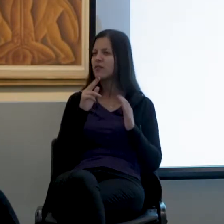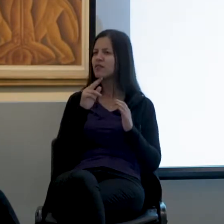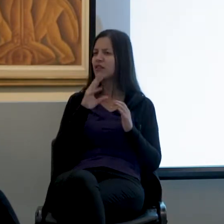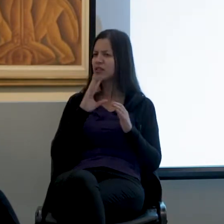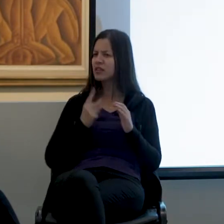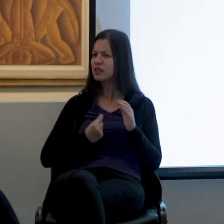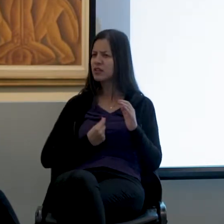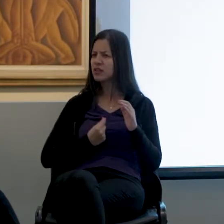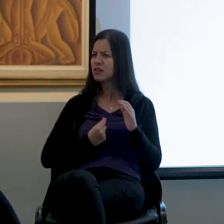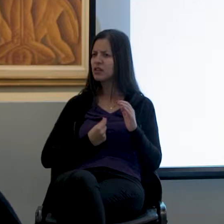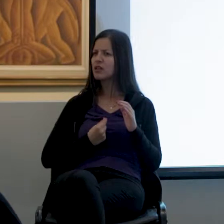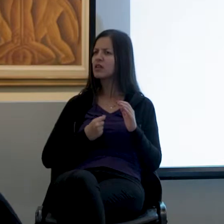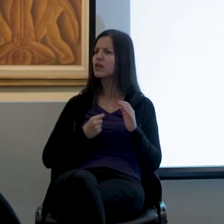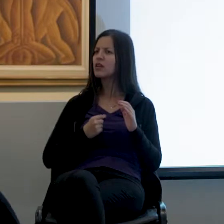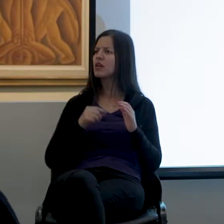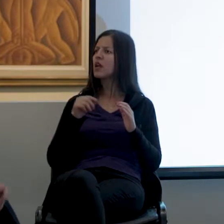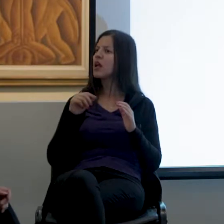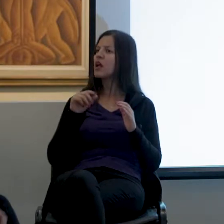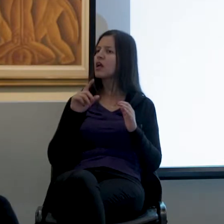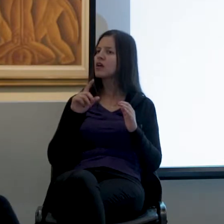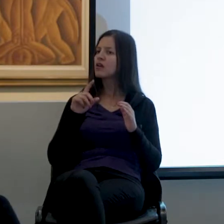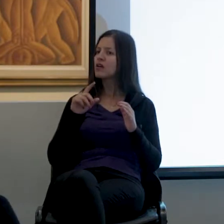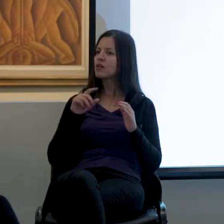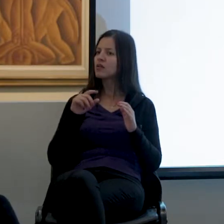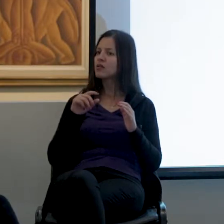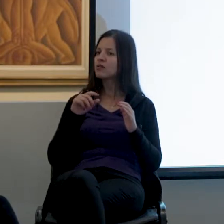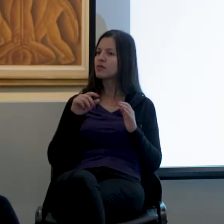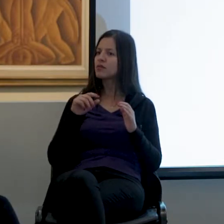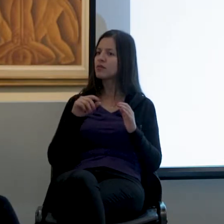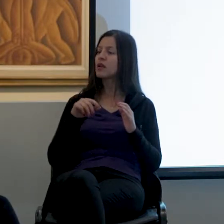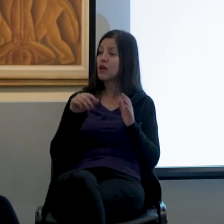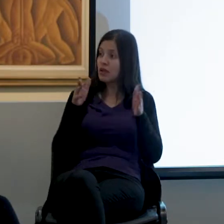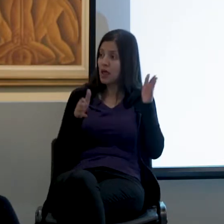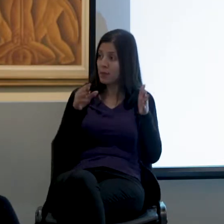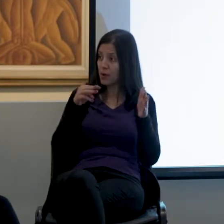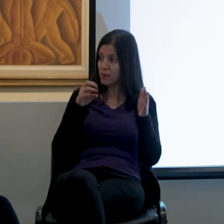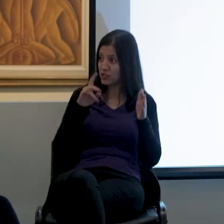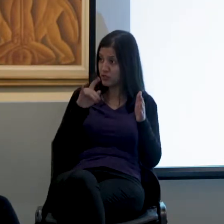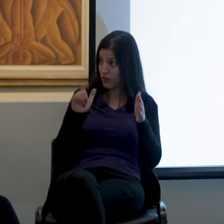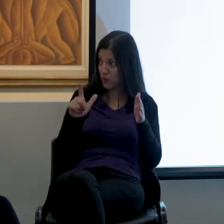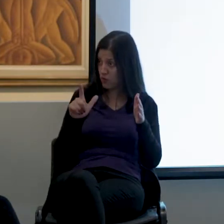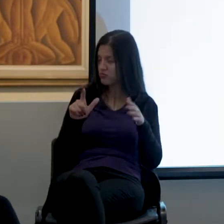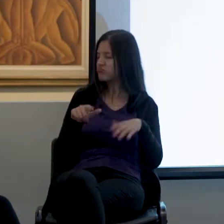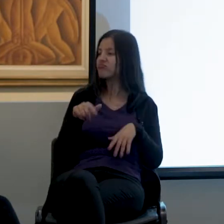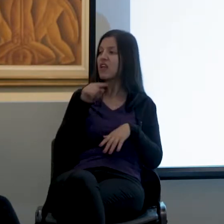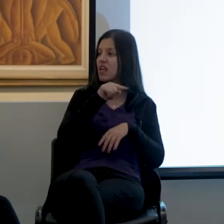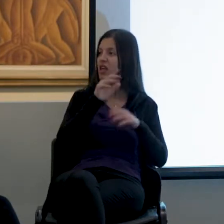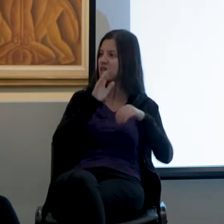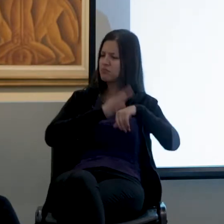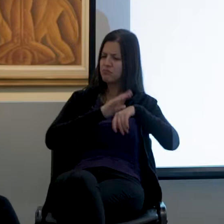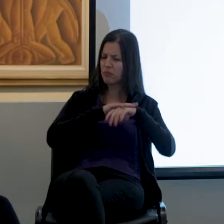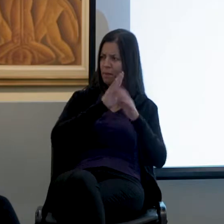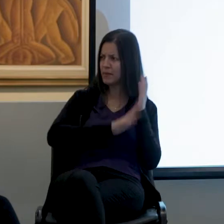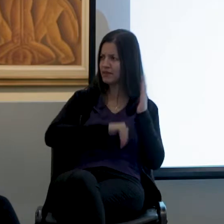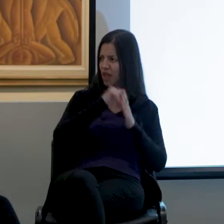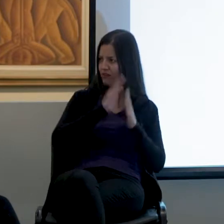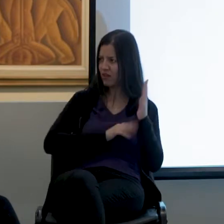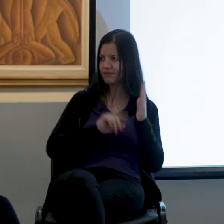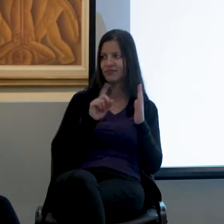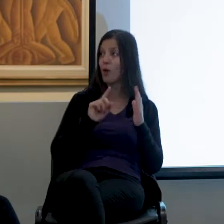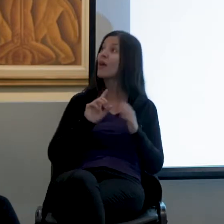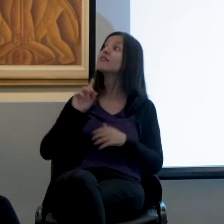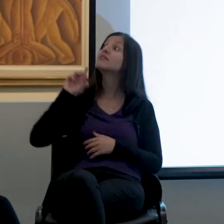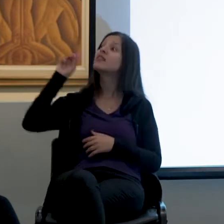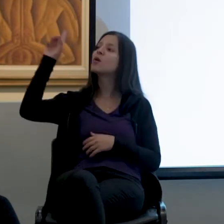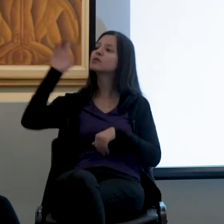dele. Um sujeito do Renascimento, que se vê como autônomo, um Leonardo da Vinci, vaidoso daquele jeito, imagina, não ia dizer que era Deus,